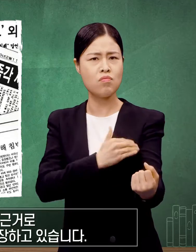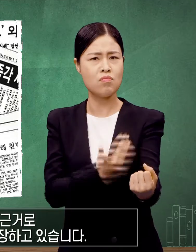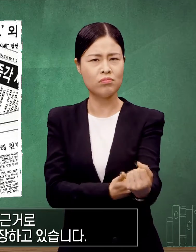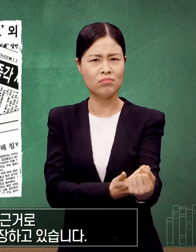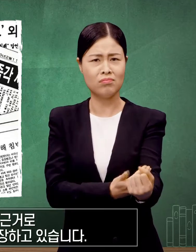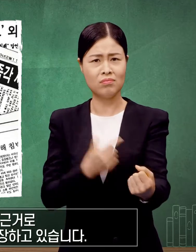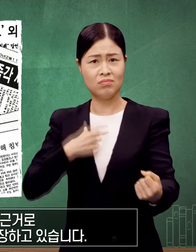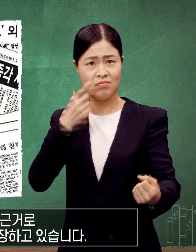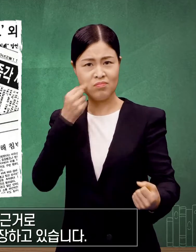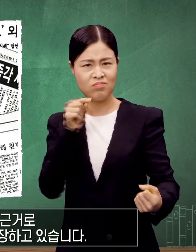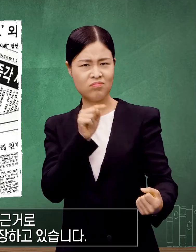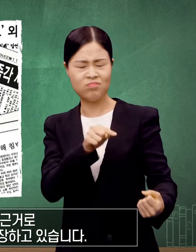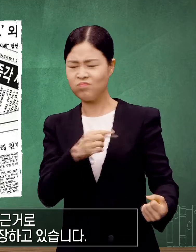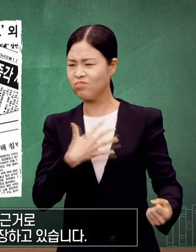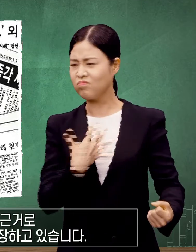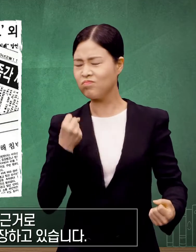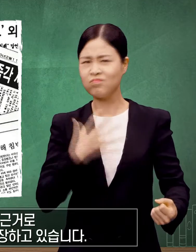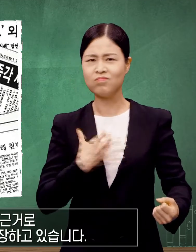있습니다.